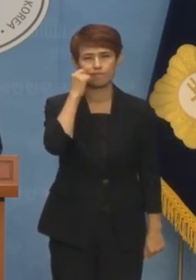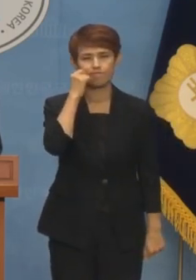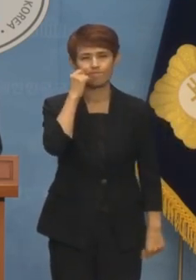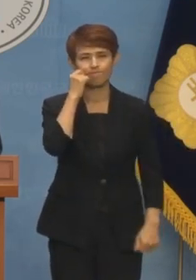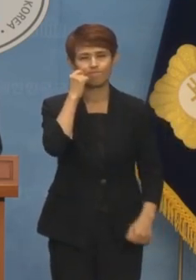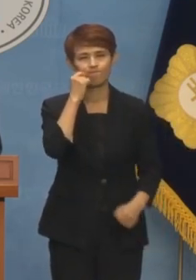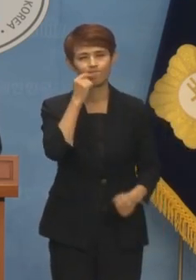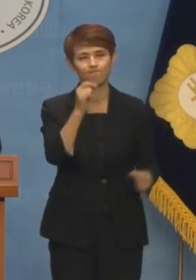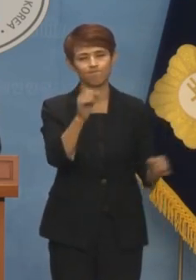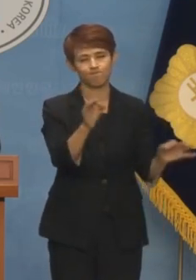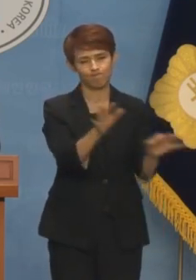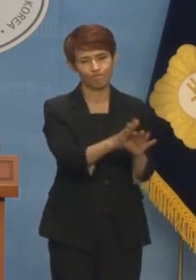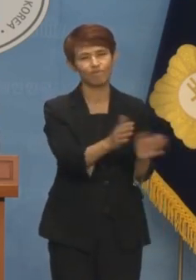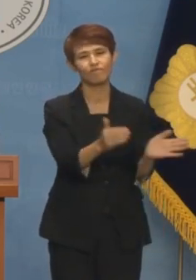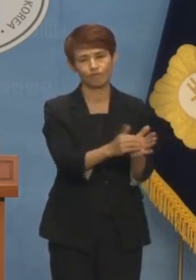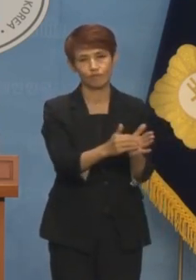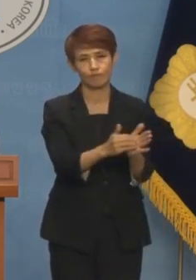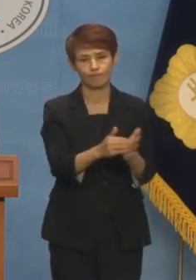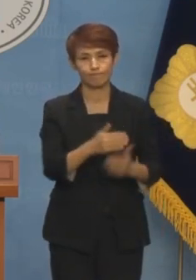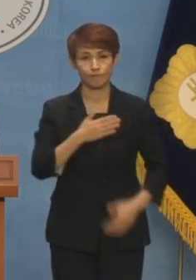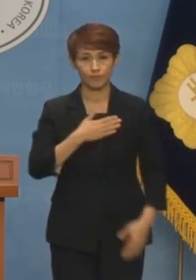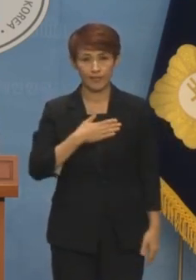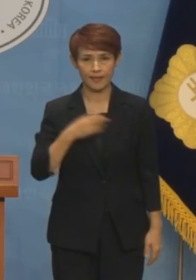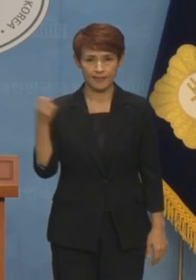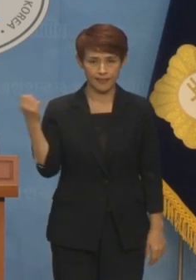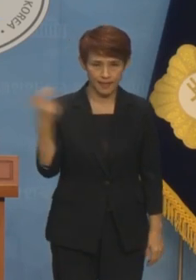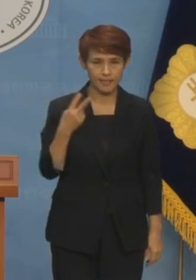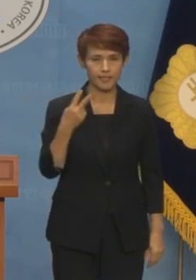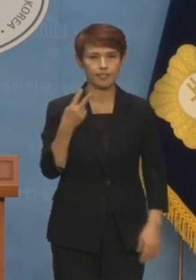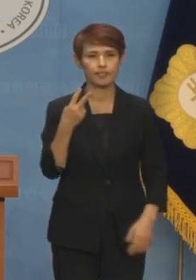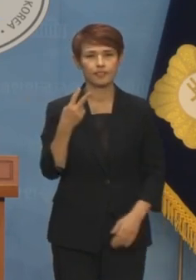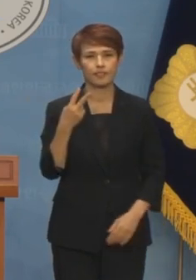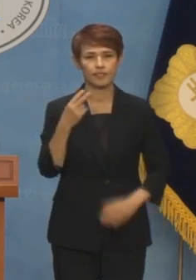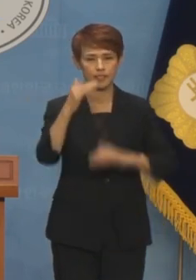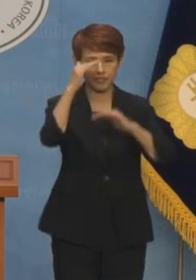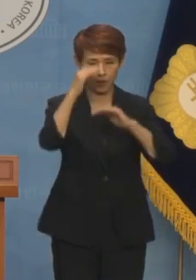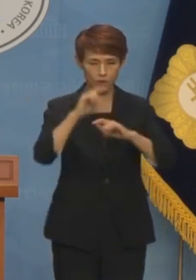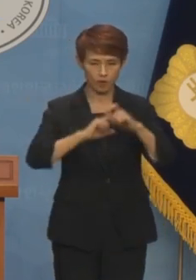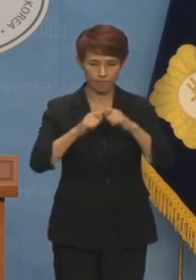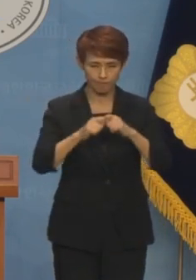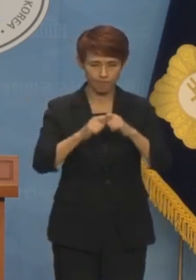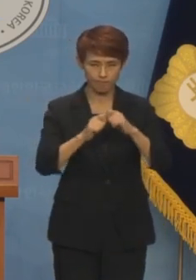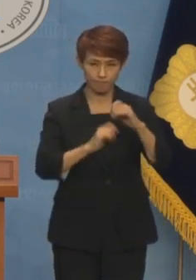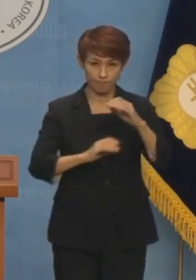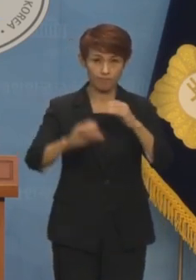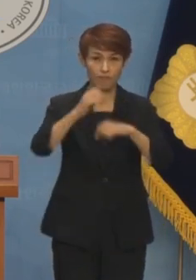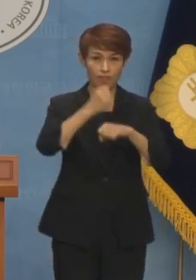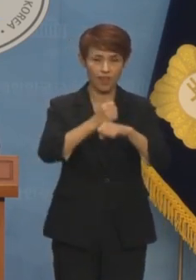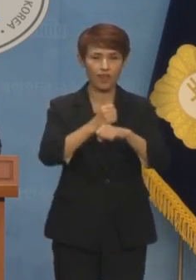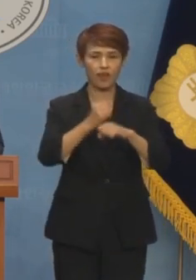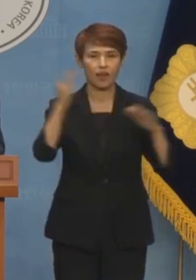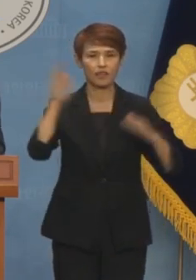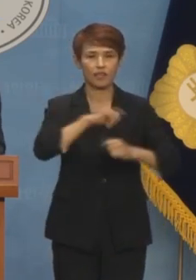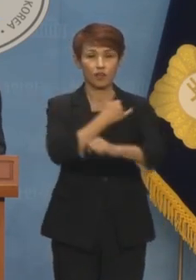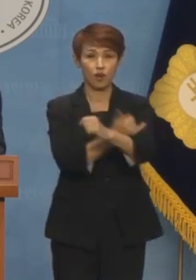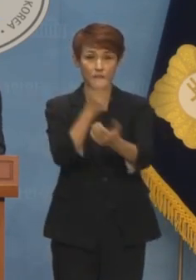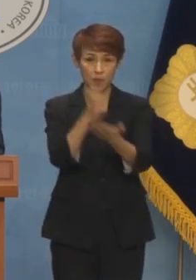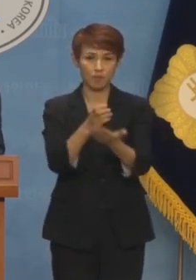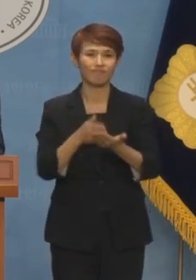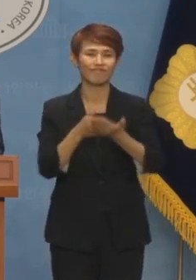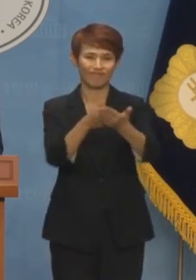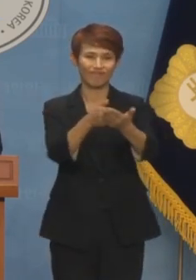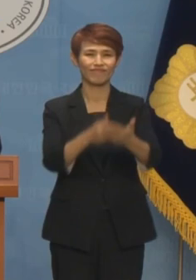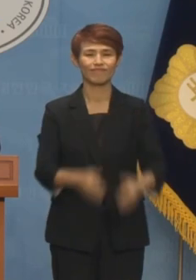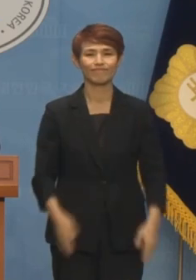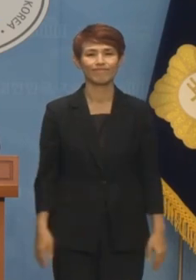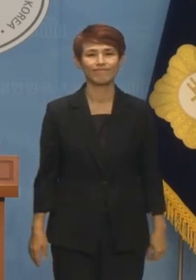폐기된 상황입니다. 그래서 제가 다시 한번 그 내용을 보완해서 학생인권법을 제출하고자 합니다. 관련돼서